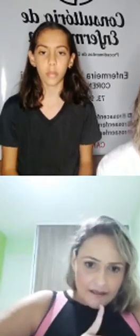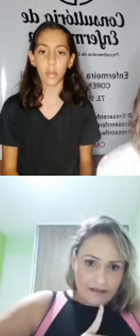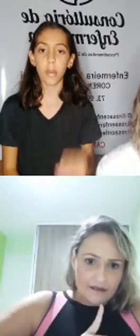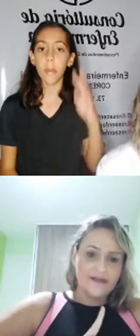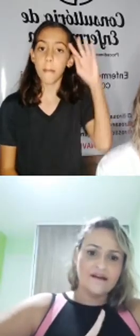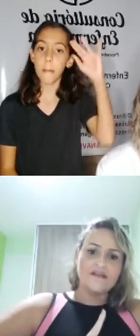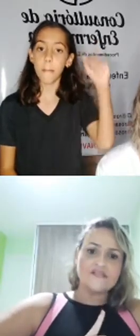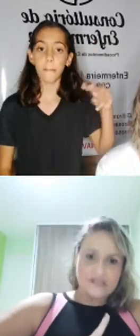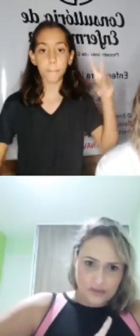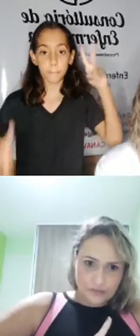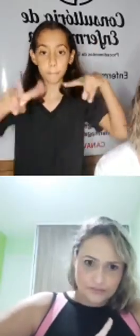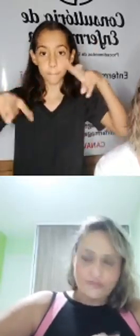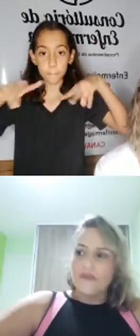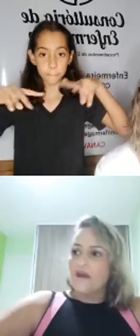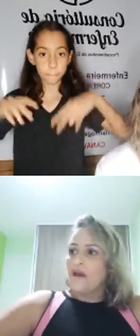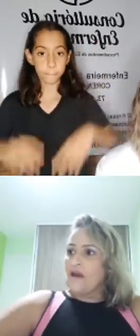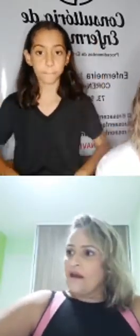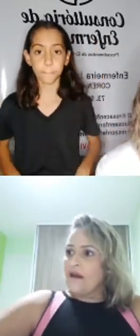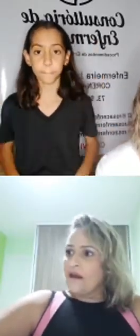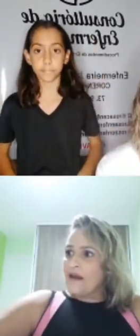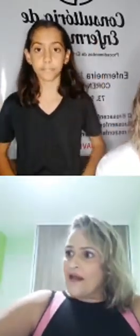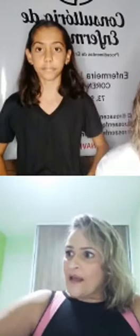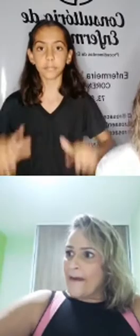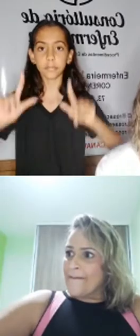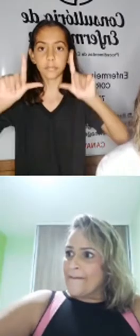ver na televisão